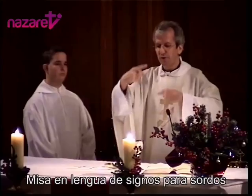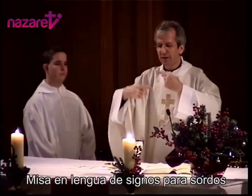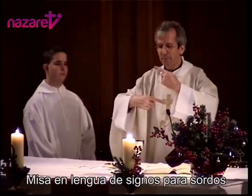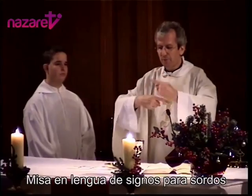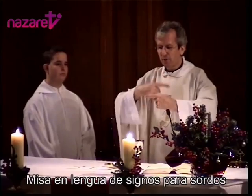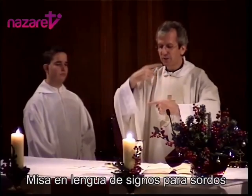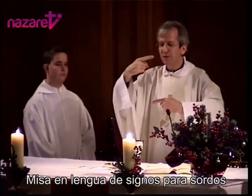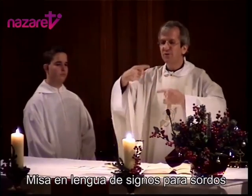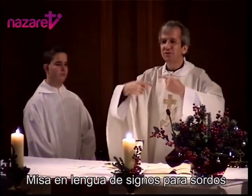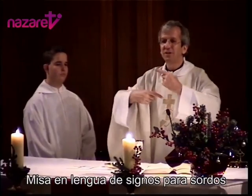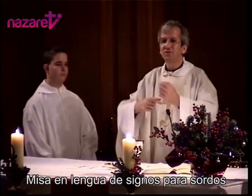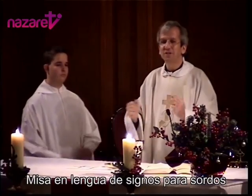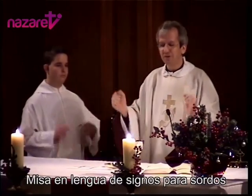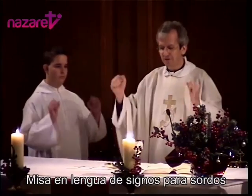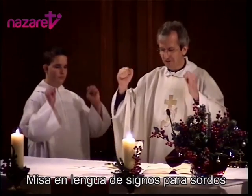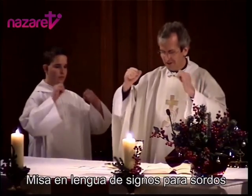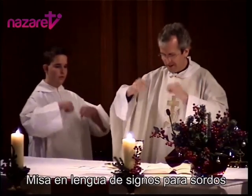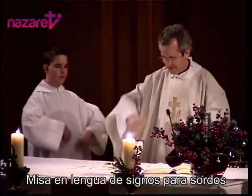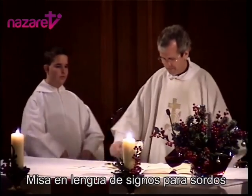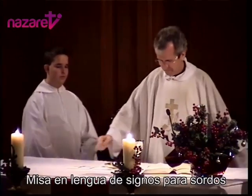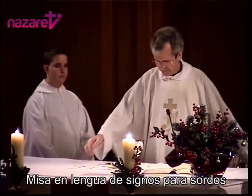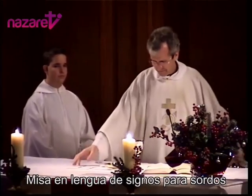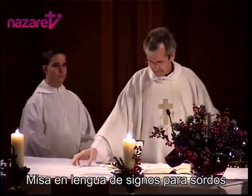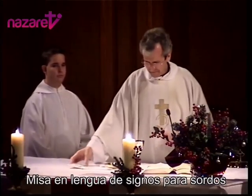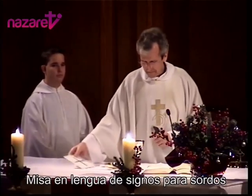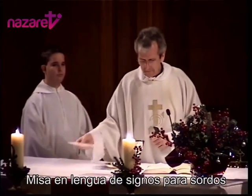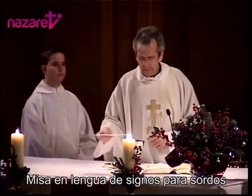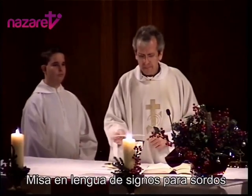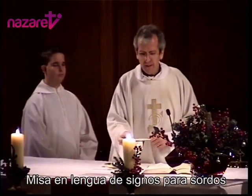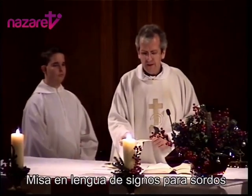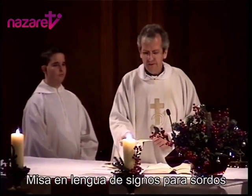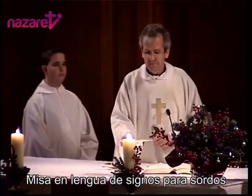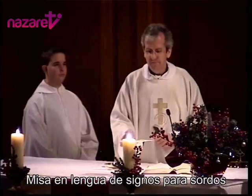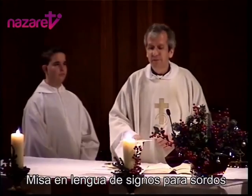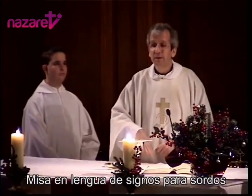toda gloria por los siglos de los siglos. Amén.